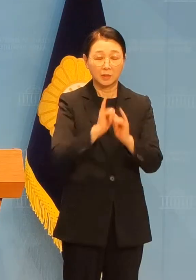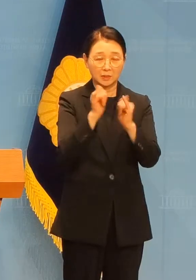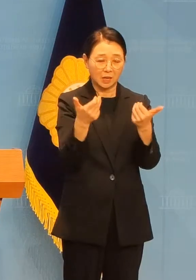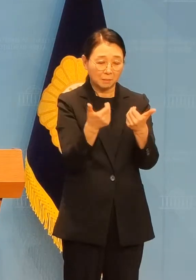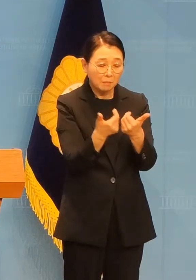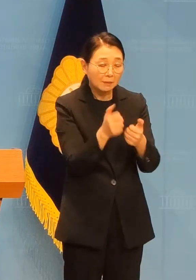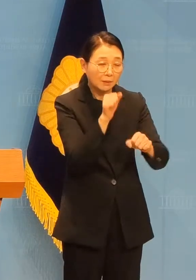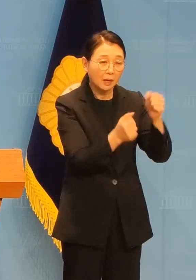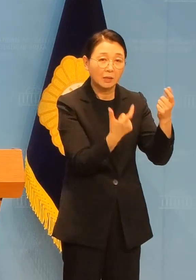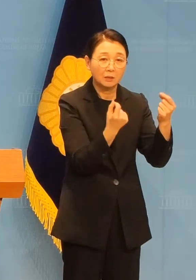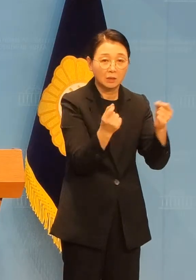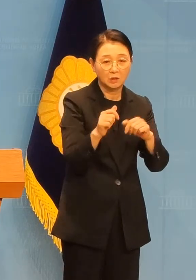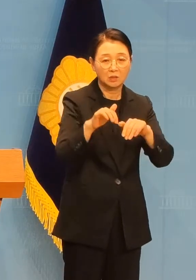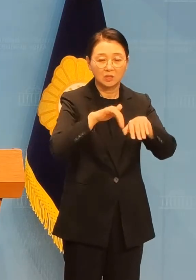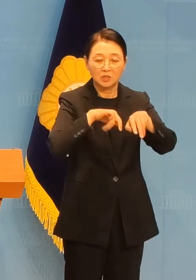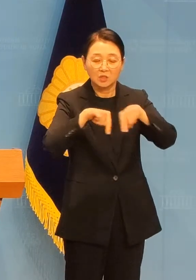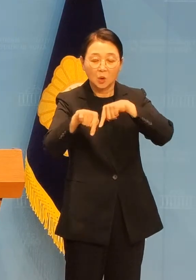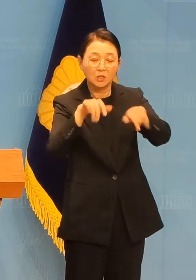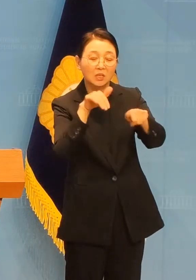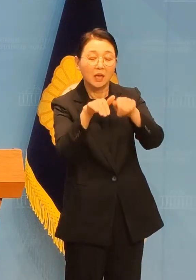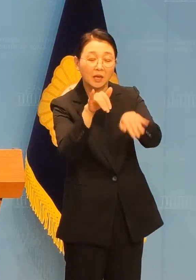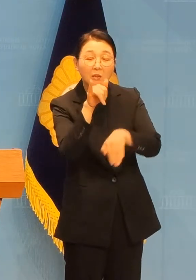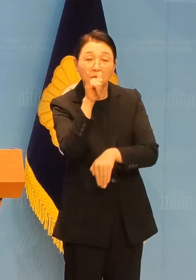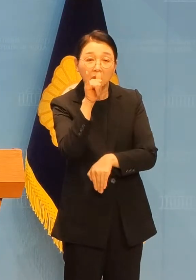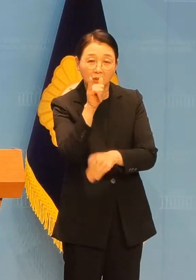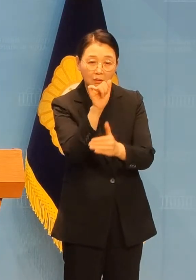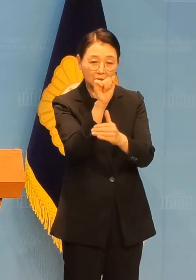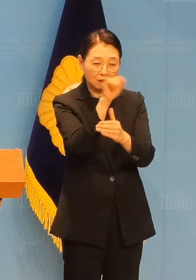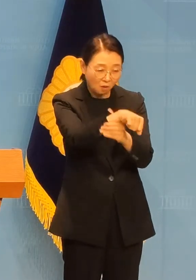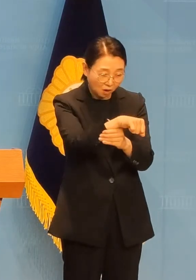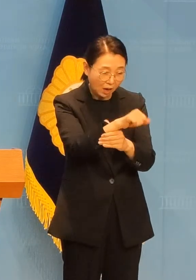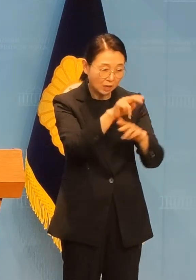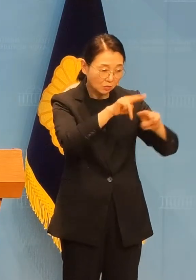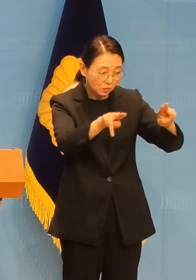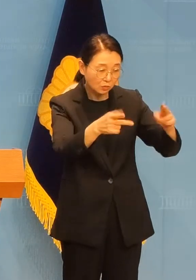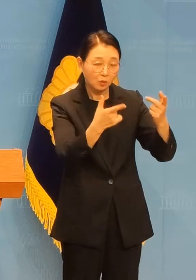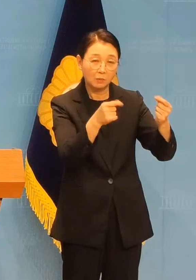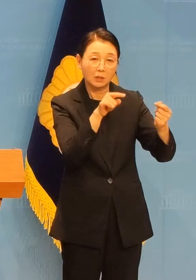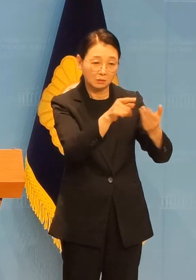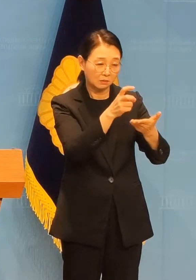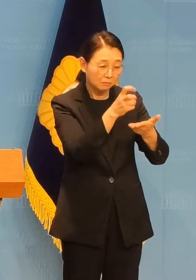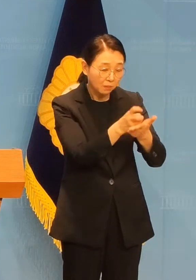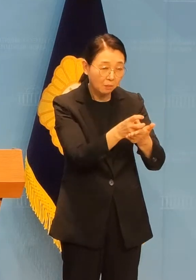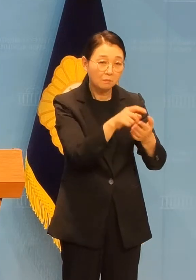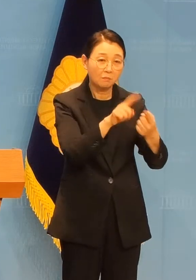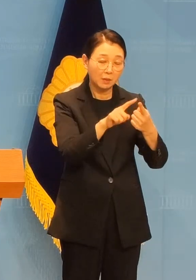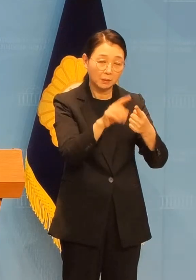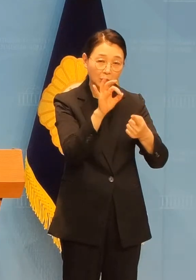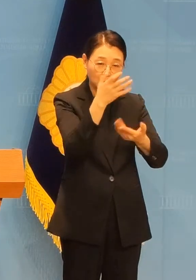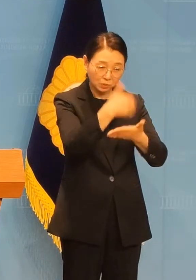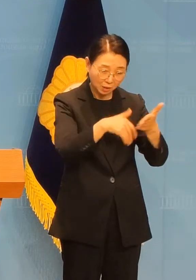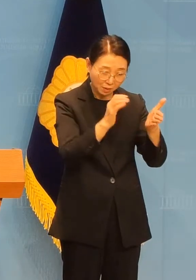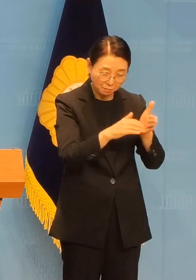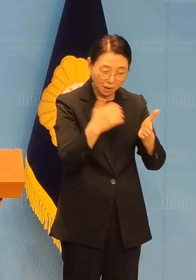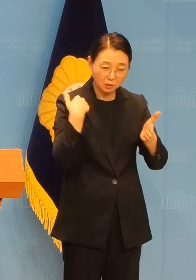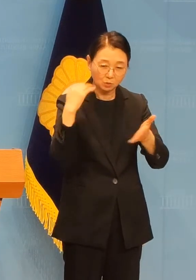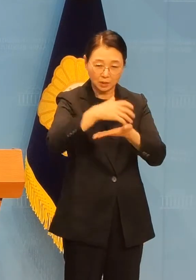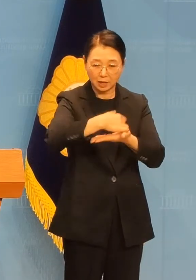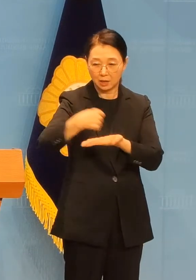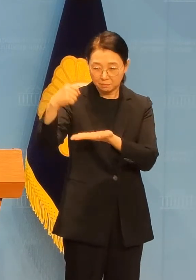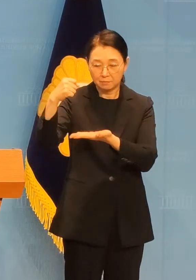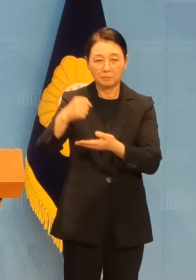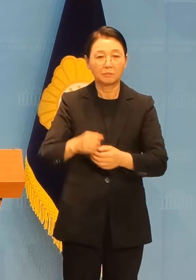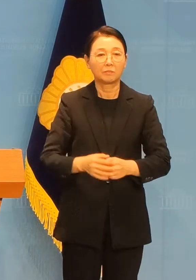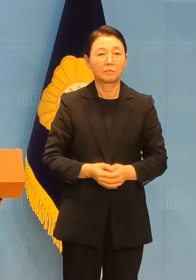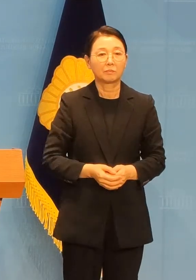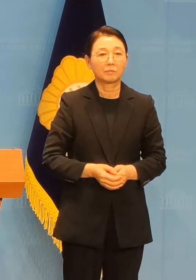행위와 정치 개입으로 설립 허가가 취소된 경우에만 그 법인의 자녀 재산을 국고에 귀속하도록